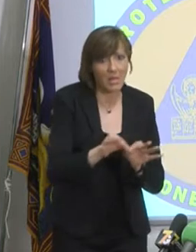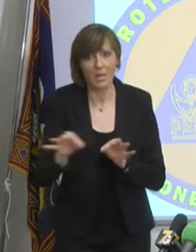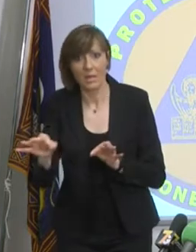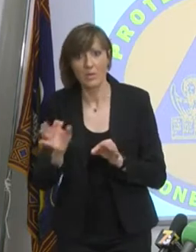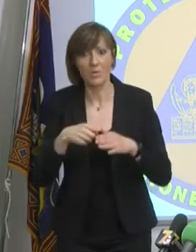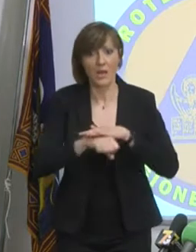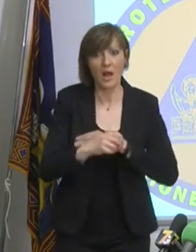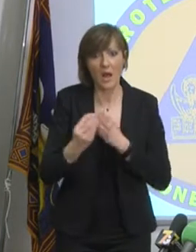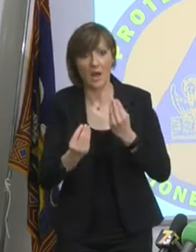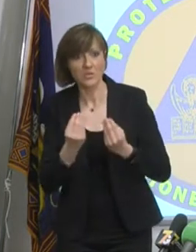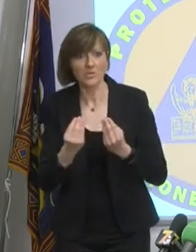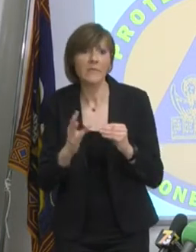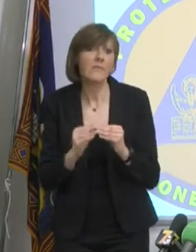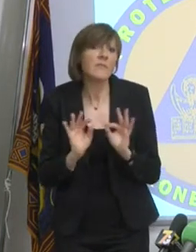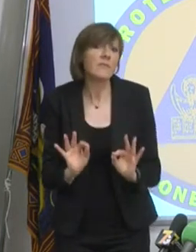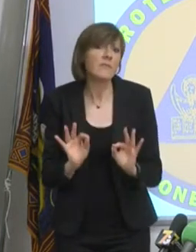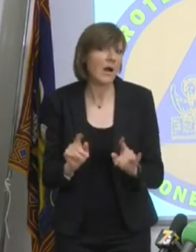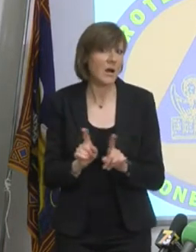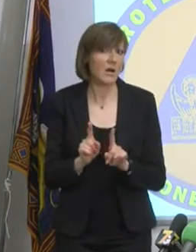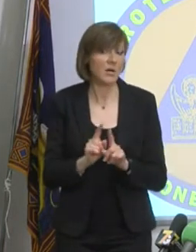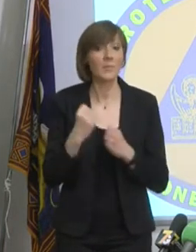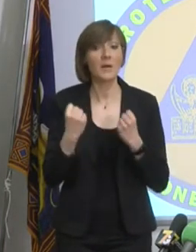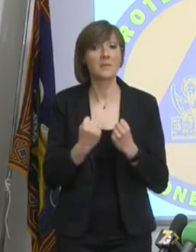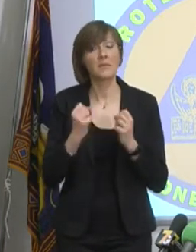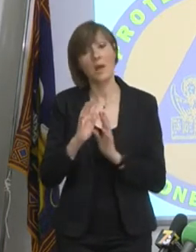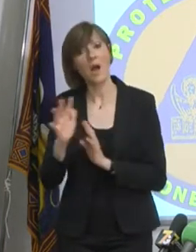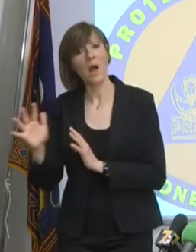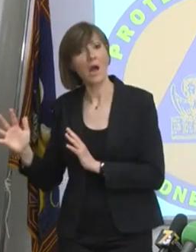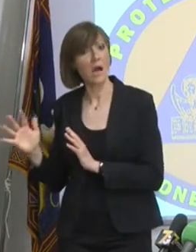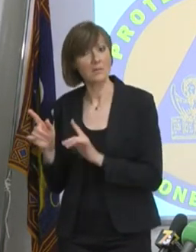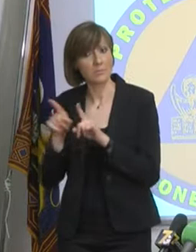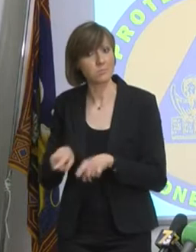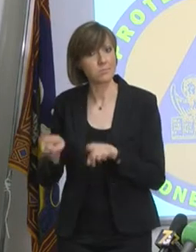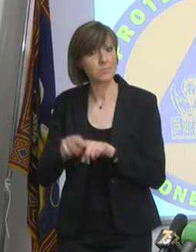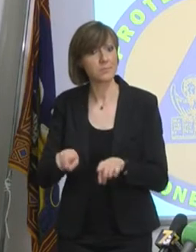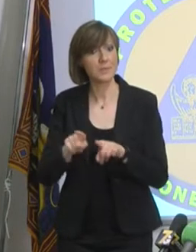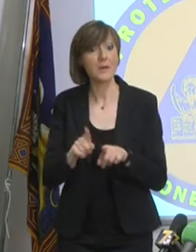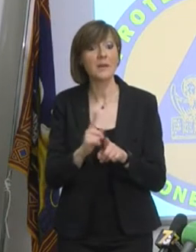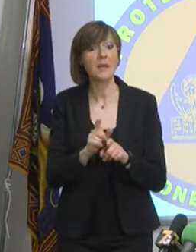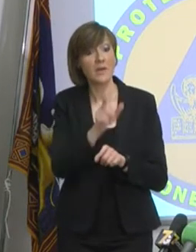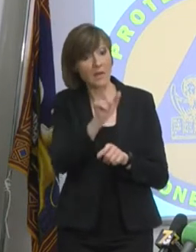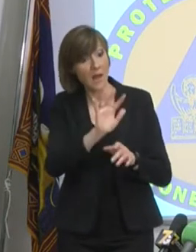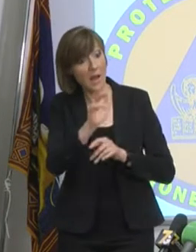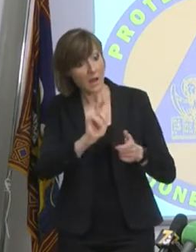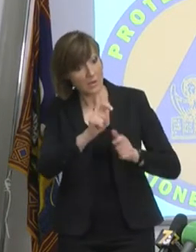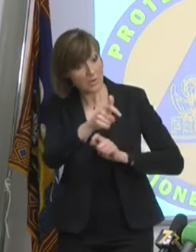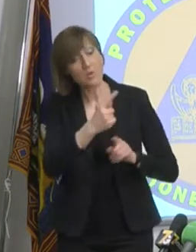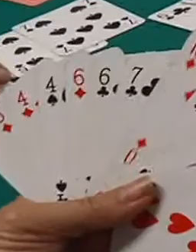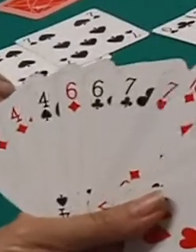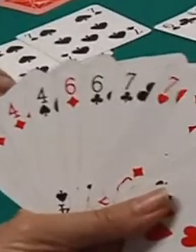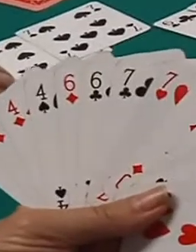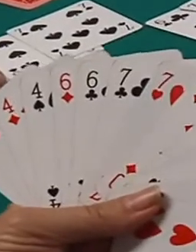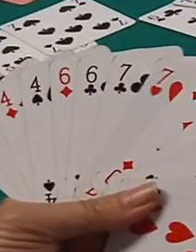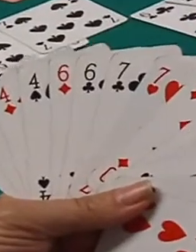fa. Si fa come tutte le altre attività nel rispetto del prossimo. Quindi se hai la febbre, hai la tosse, stai a